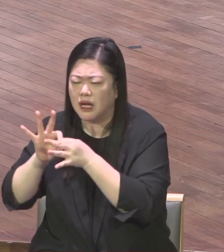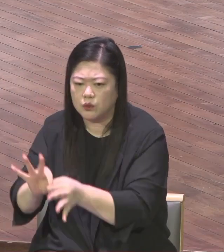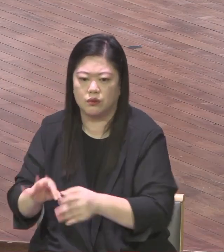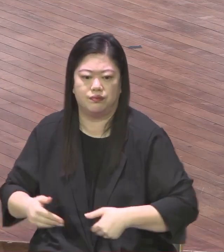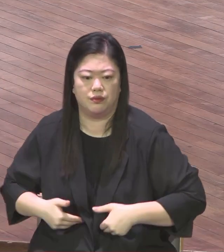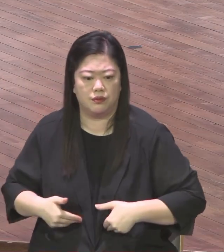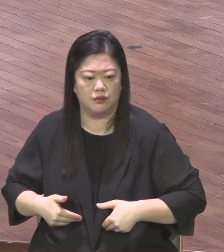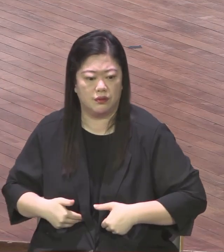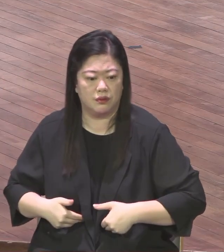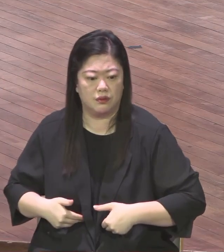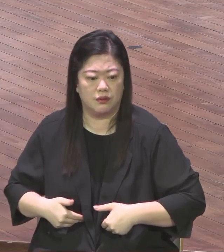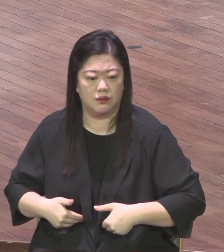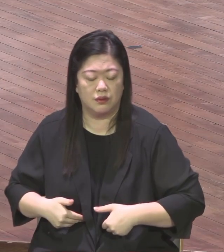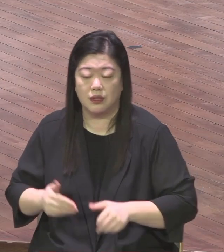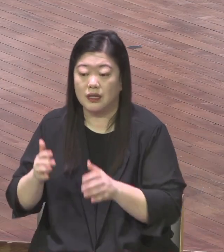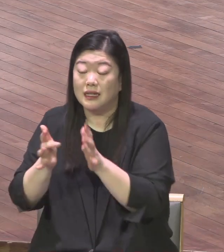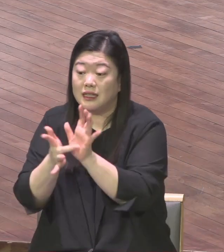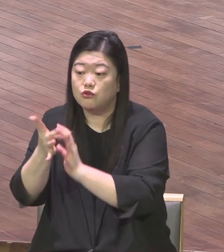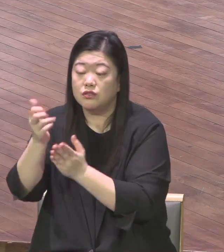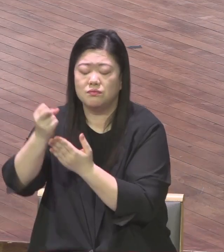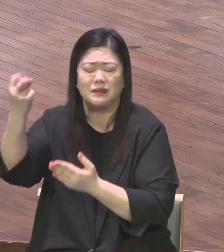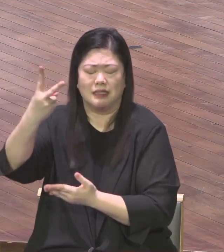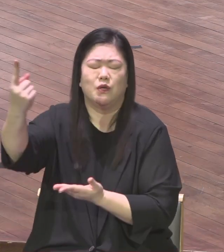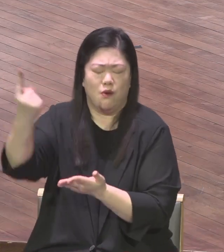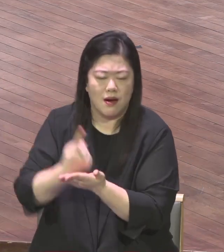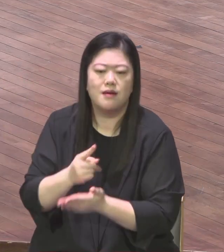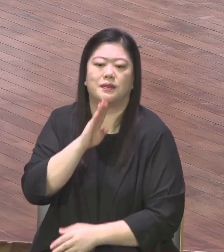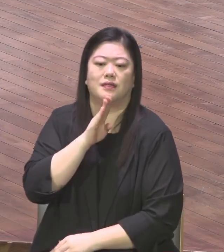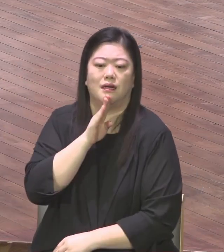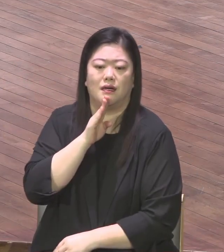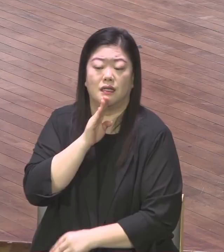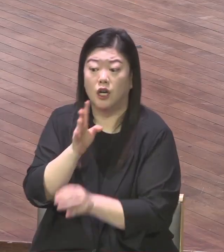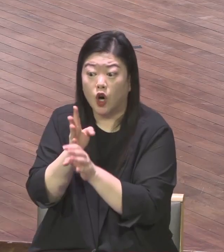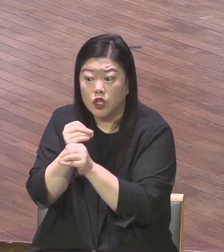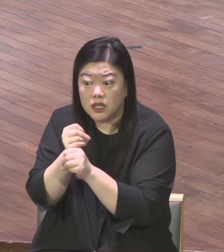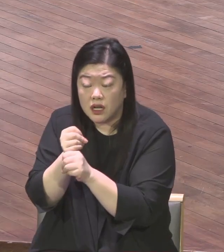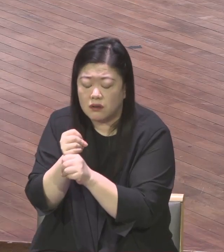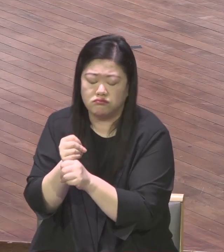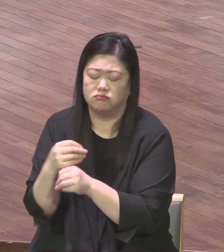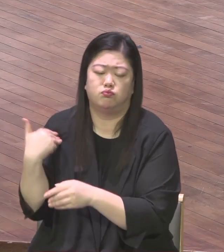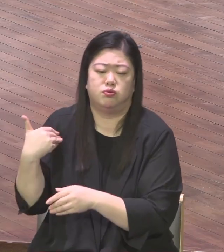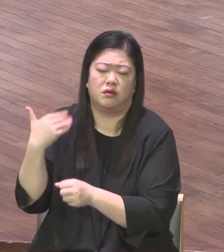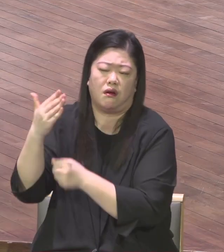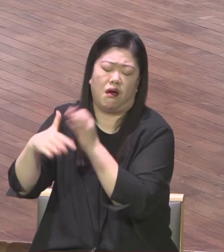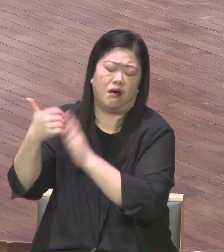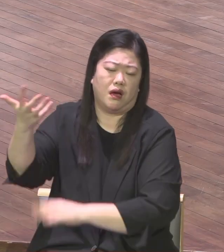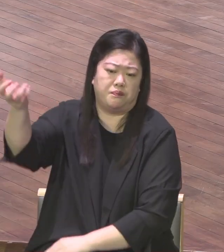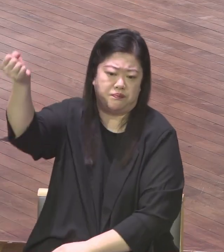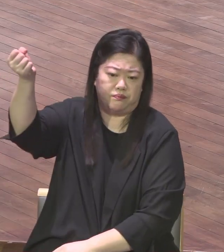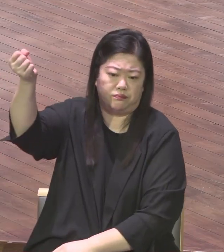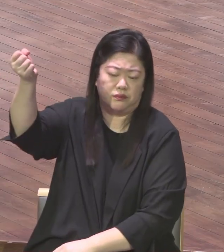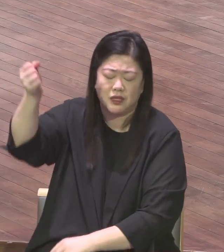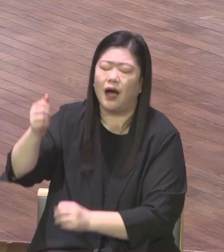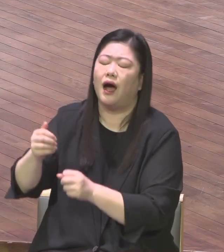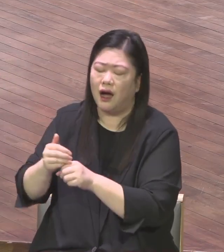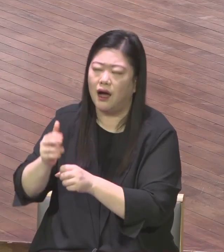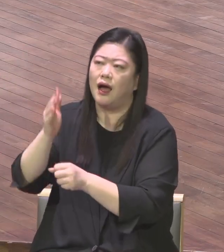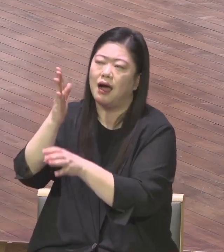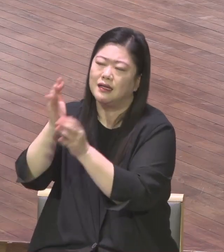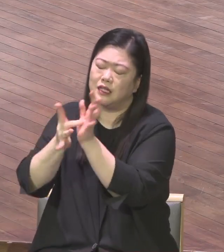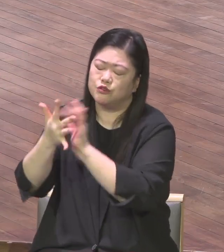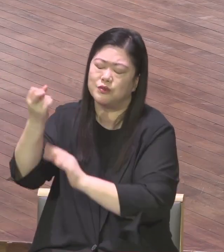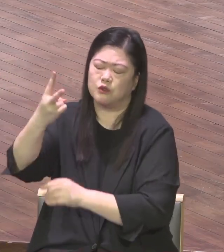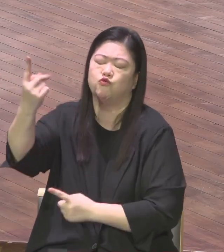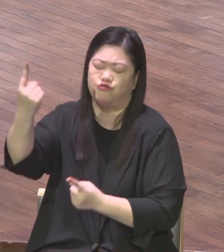분명히 있지만은 때와 기한은 아버지 권한에 있다는 말씀을 믿으면 되는 것입니다. 이런